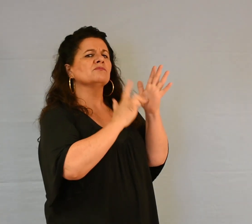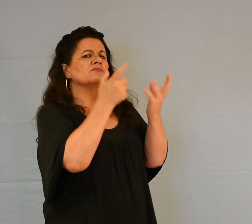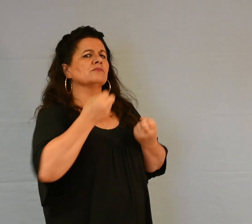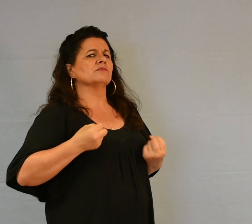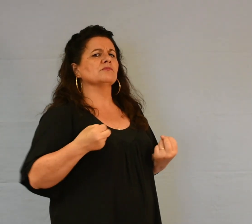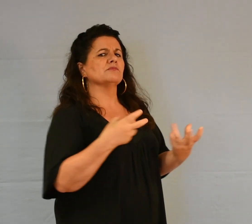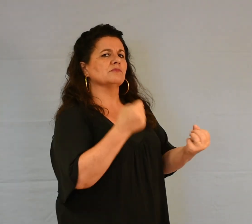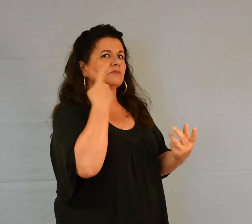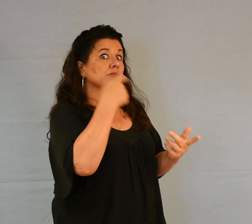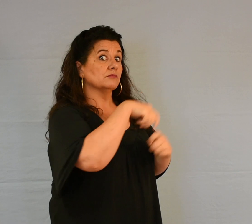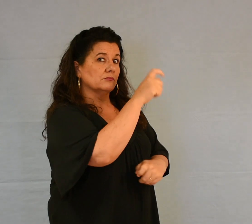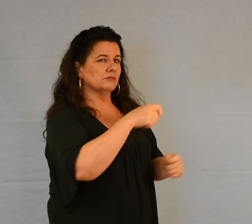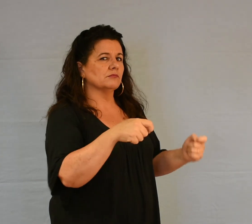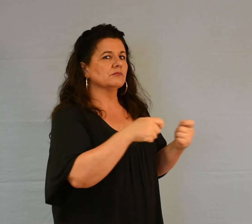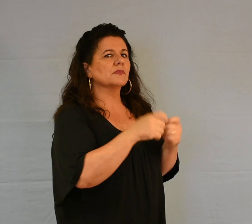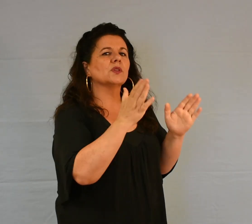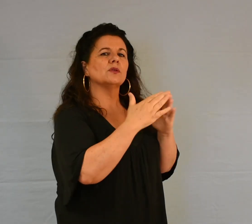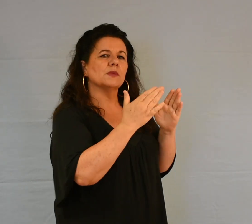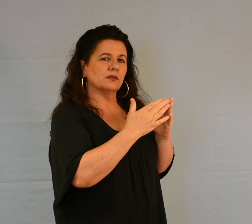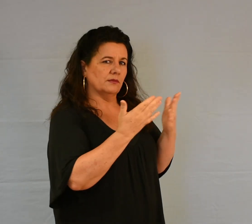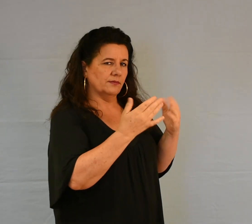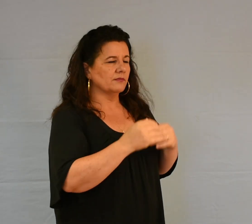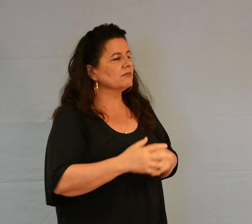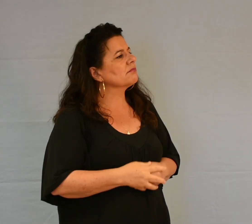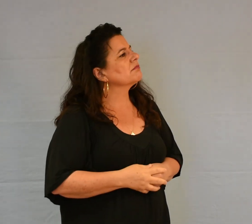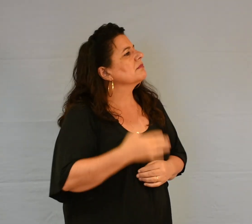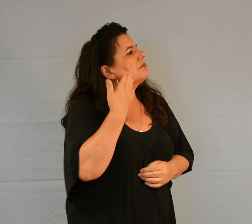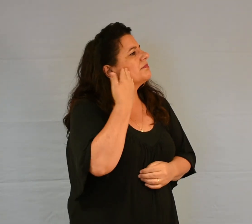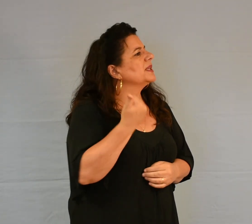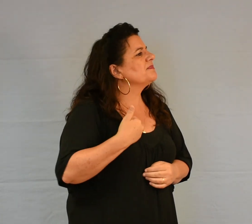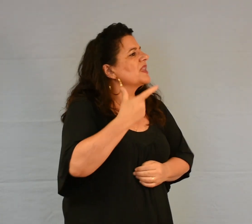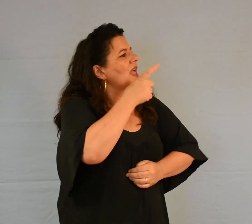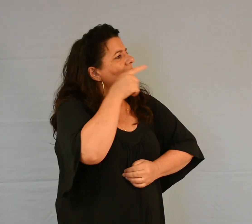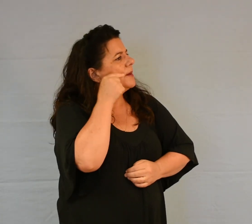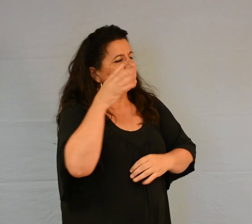demandaient: « Est-il permis à un mari de renvoyer sa femme ?»